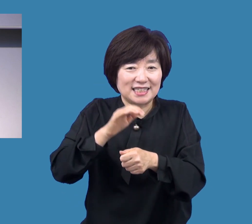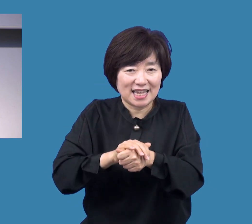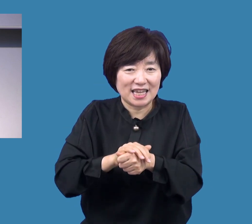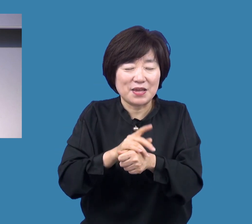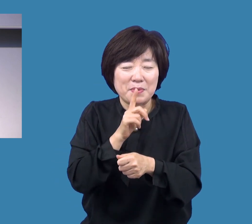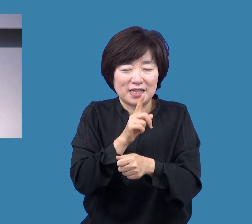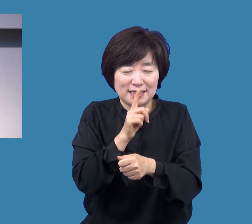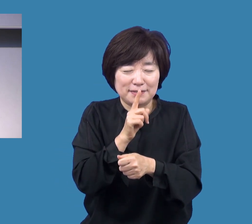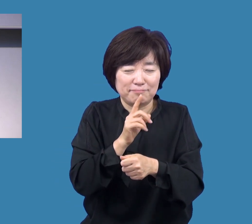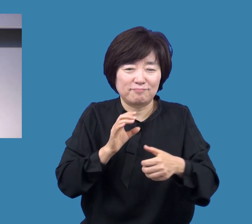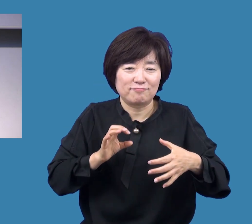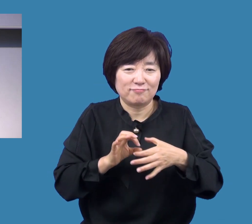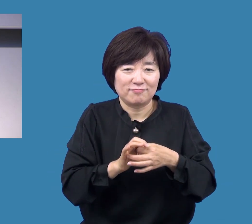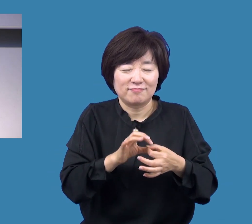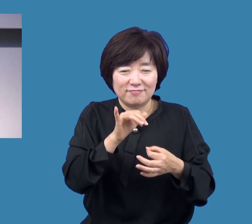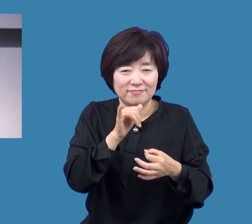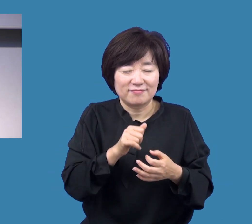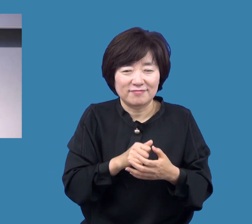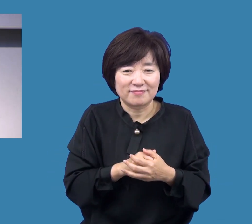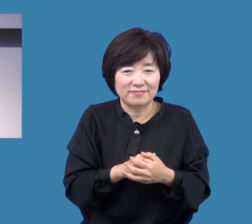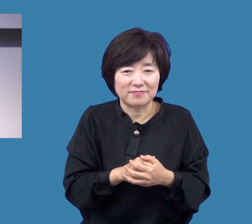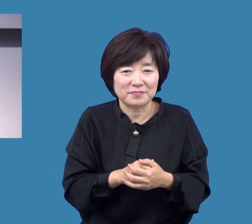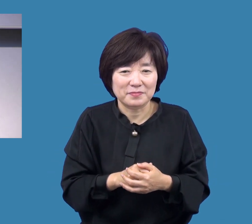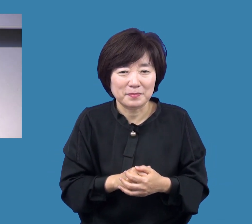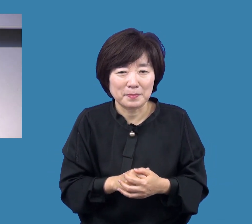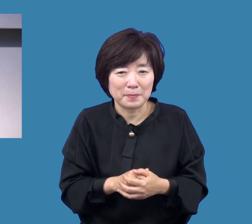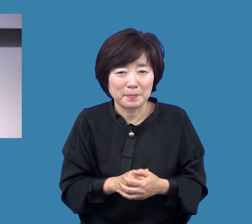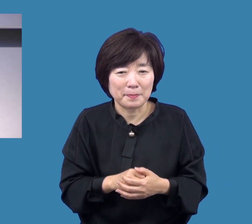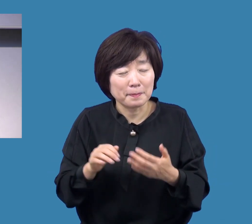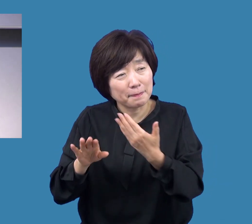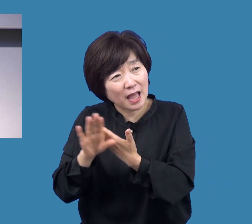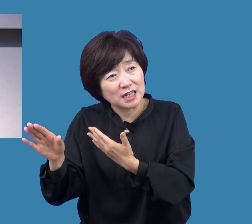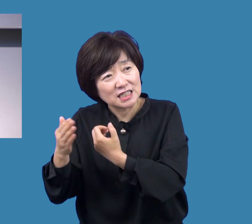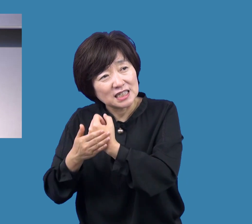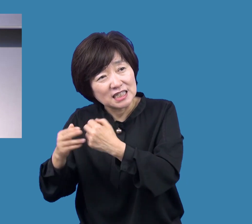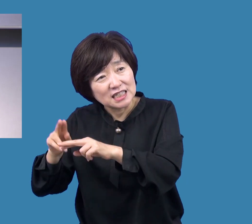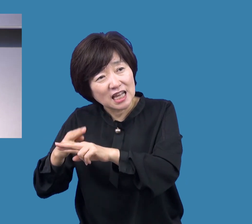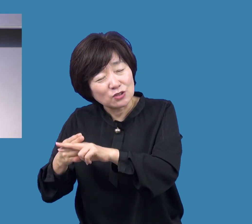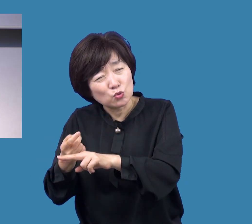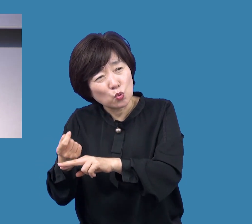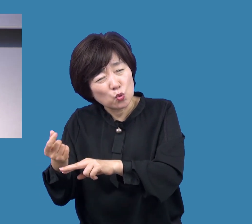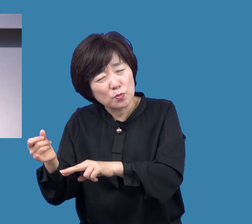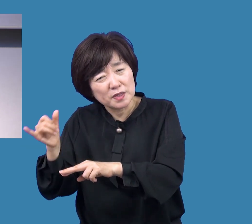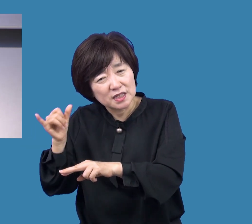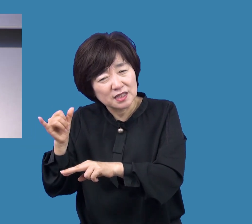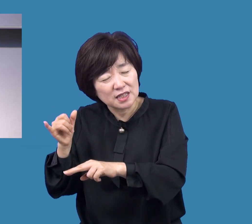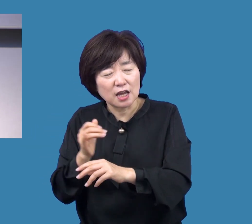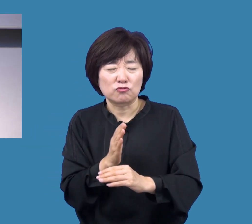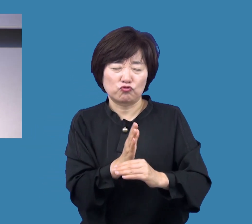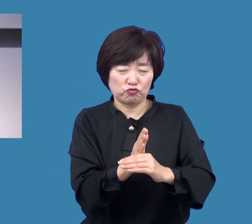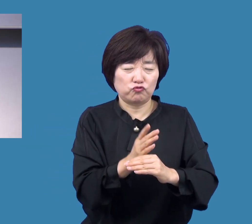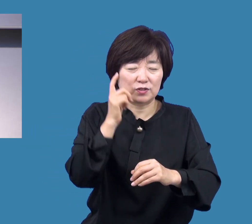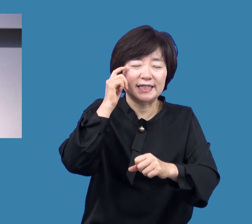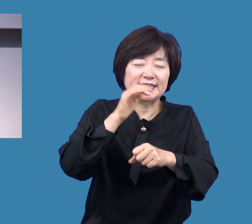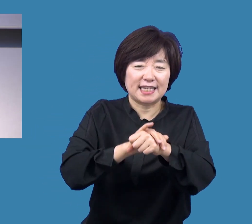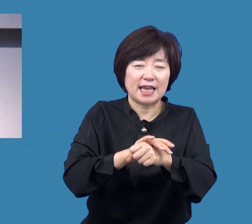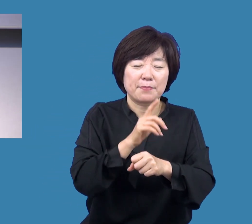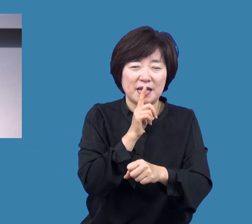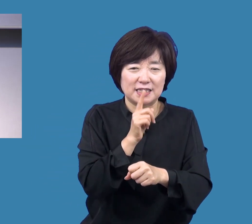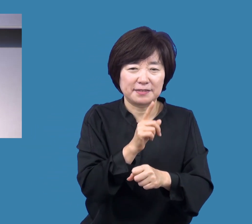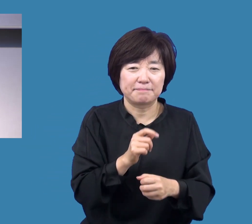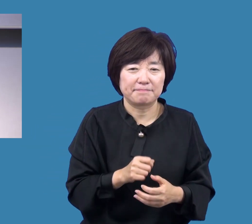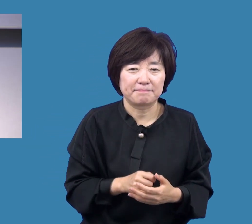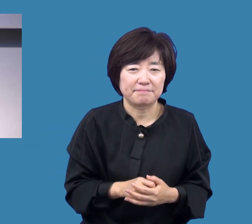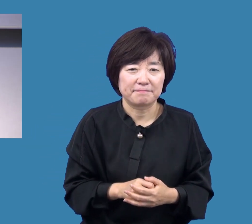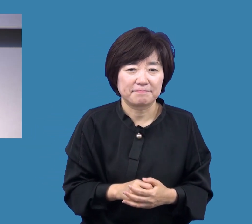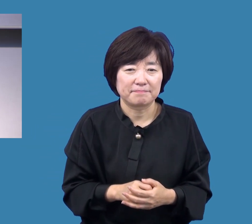연결돼 있거든요. 예. 근데 약간 뭐 다른 은사들도 조금씩 있기는 한데 주도적인 은사가 지혜의 말씀의 은사라고 믿는데,